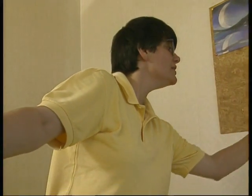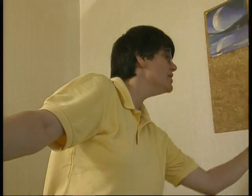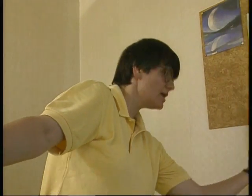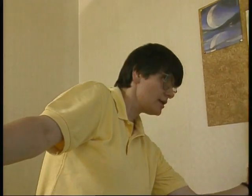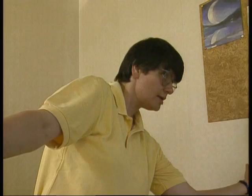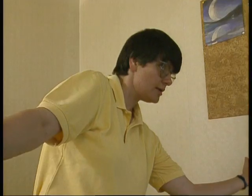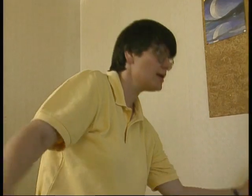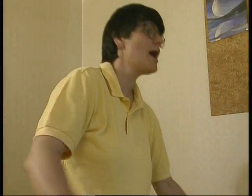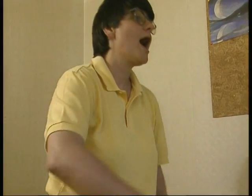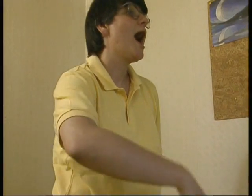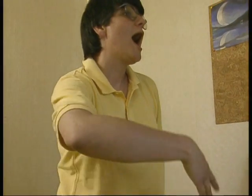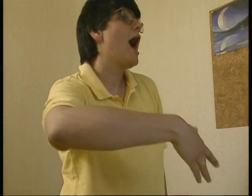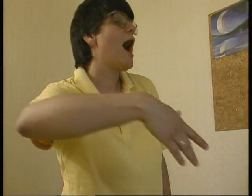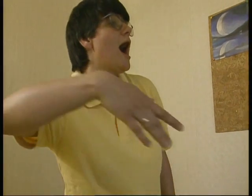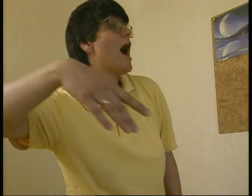ad,